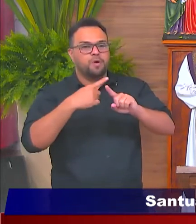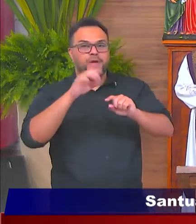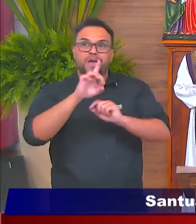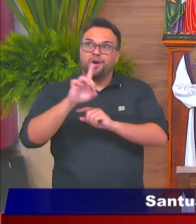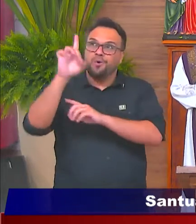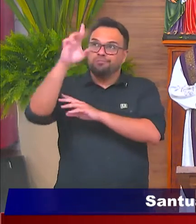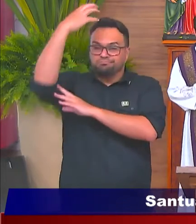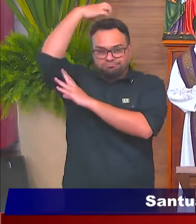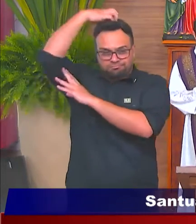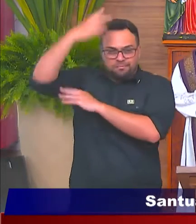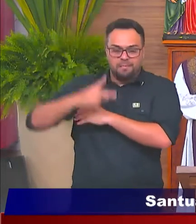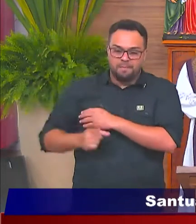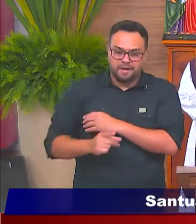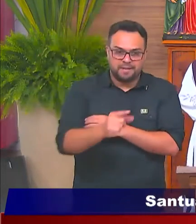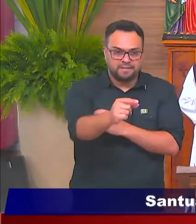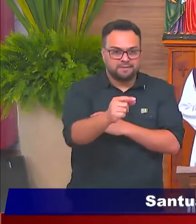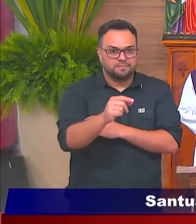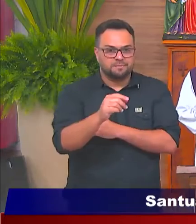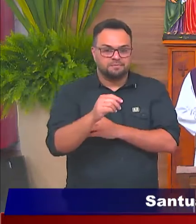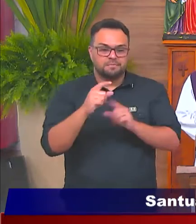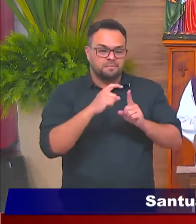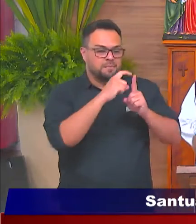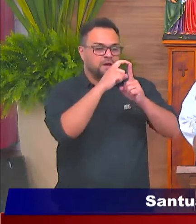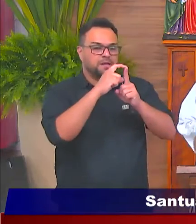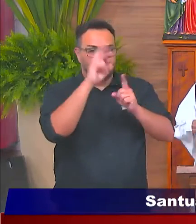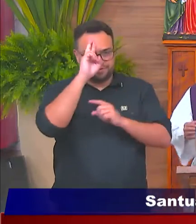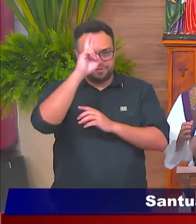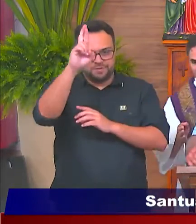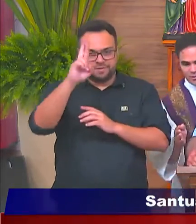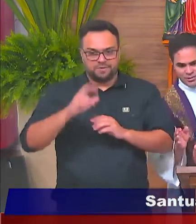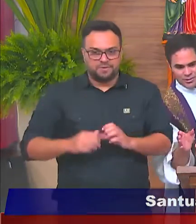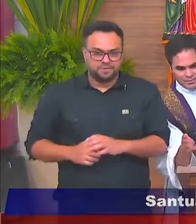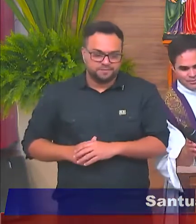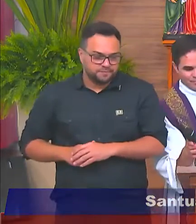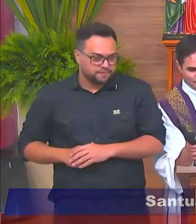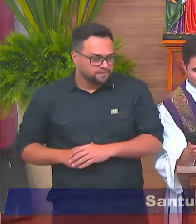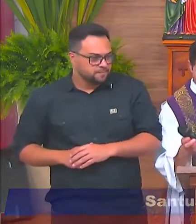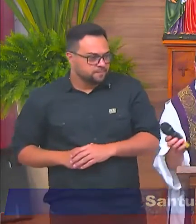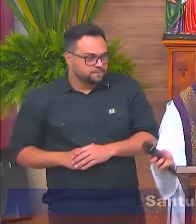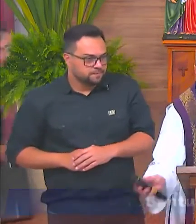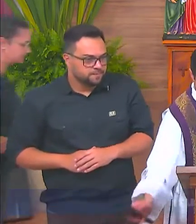sempre. Palavras do Senhor. Graças a Deus.